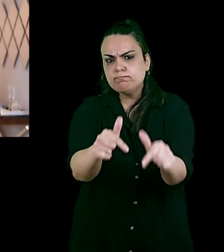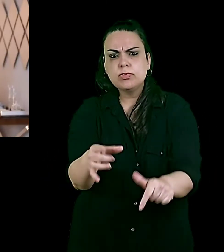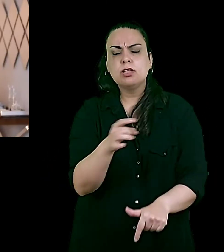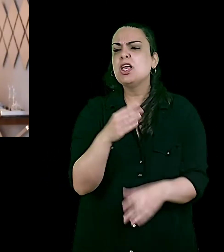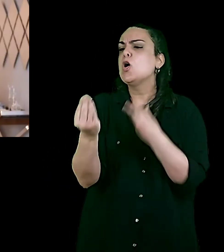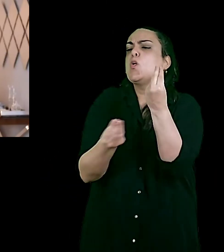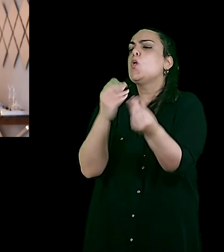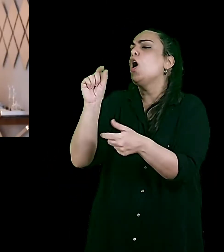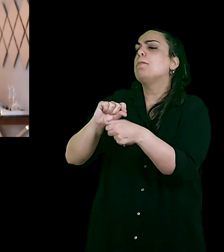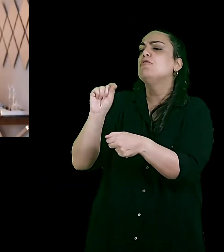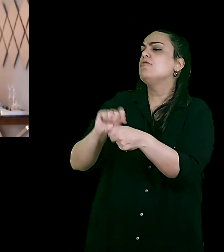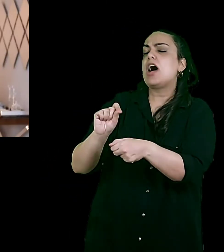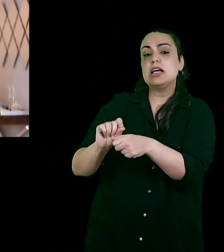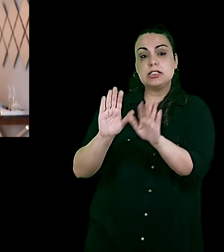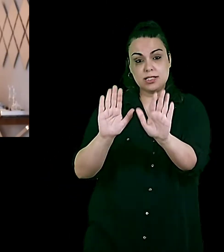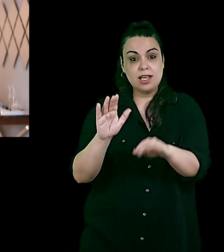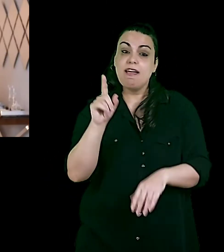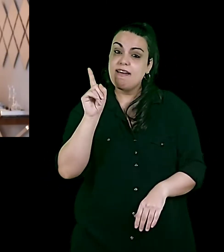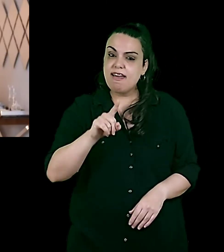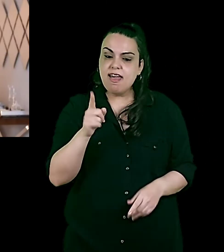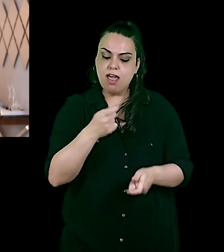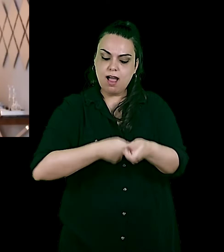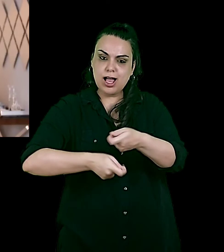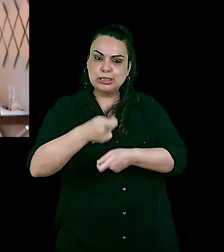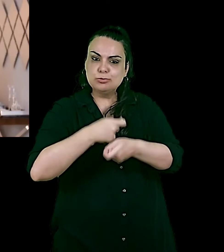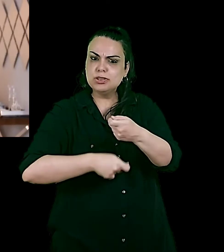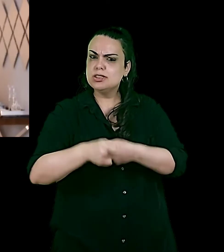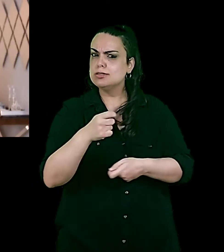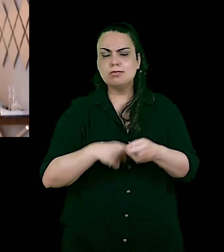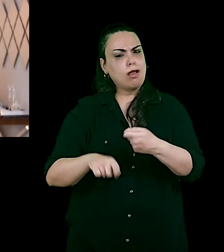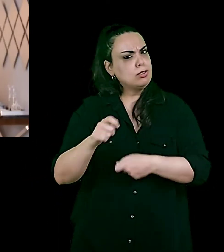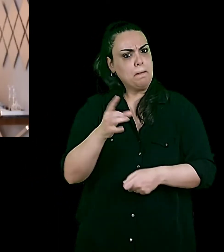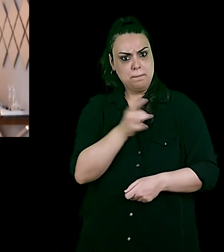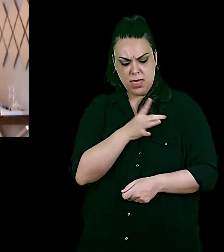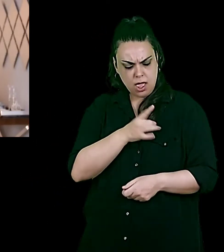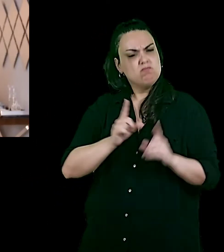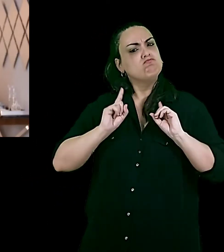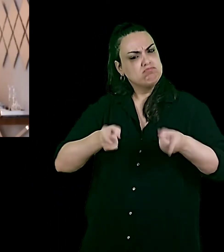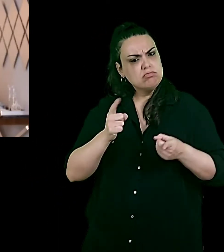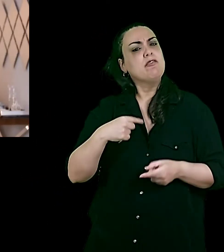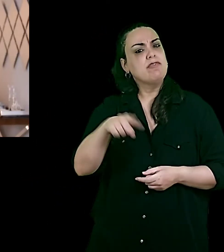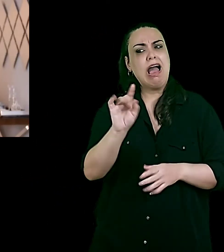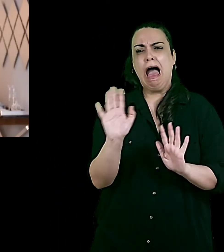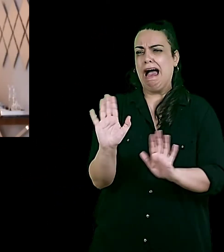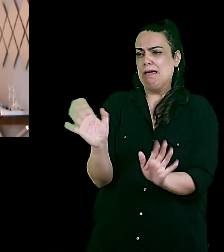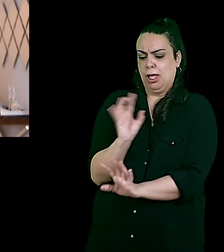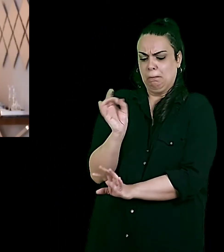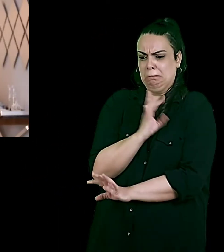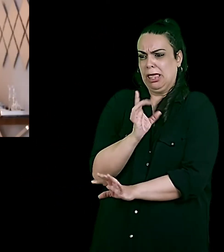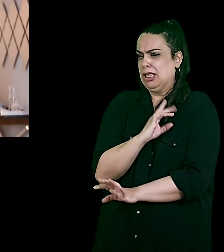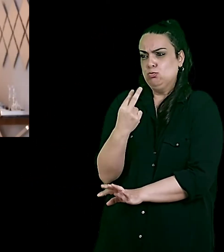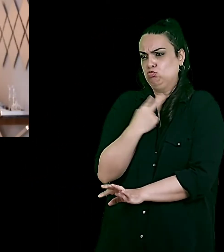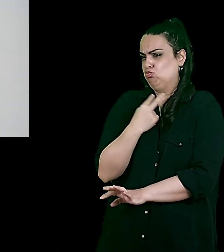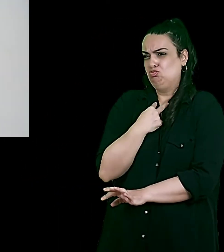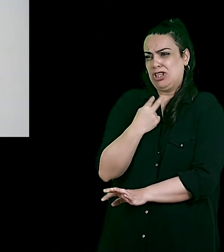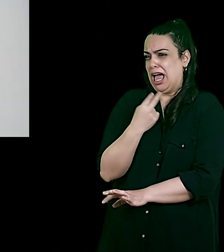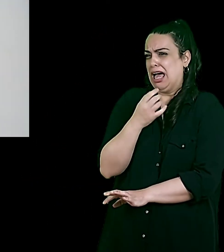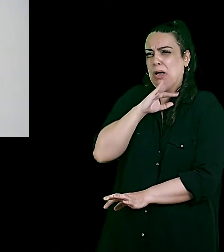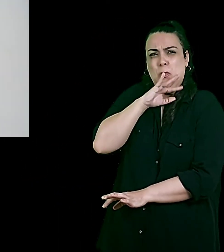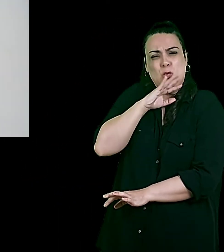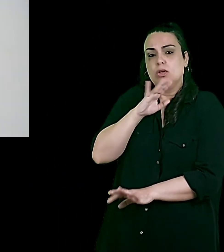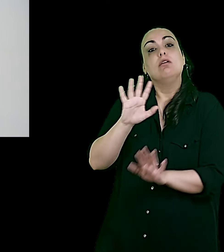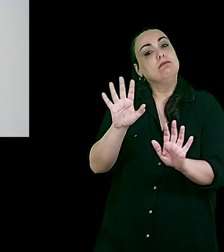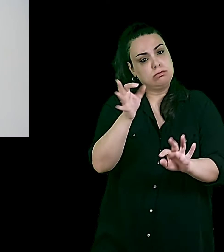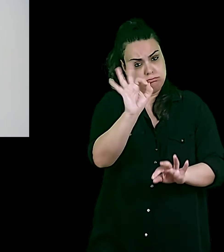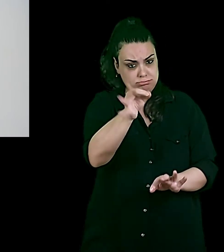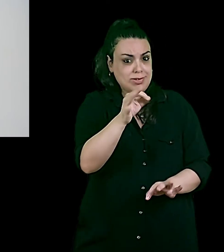medo. E, Camila, como é que nós fazemos isso? Administrando e indo com medo mesmo. Ah, Camila, mas fazer uma coisa com medo não é